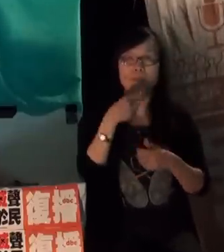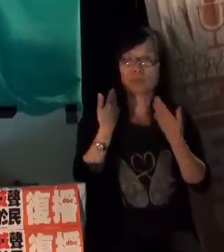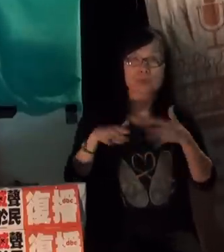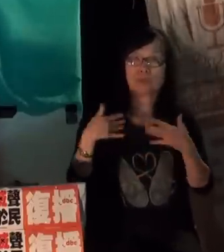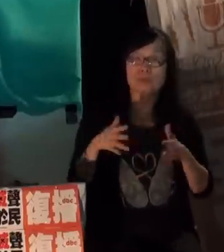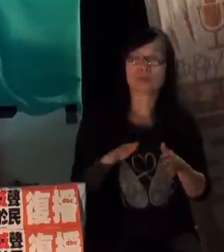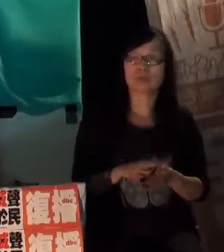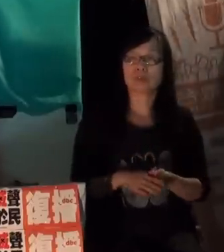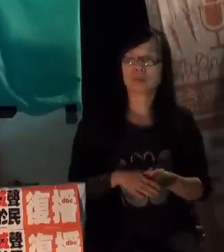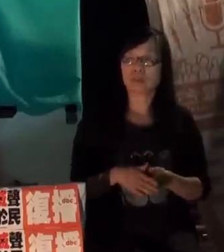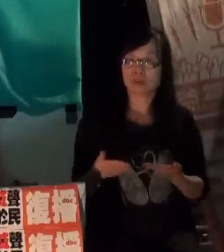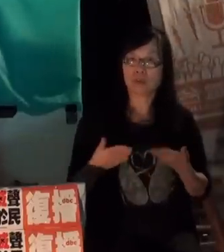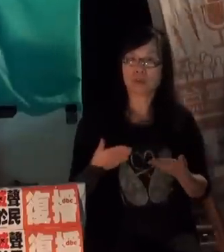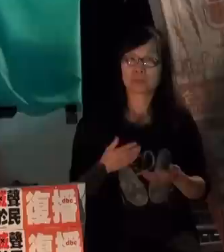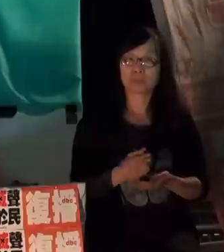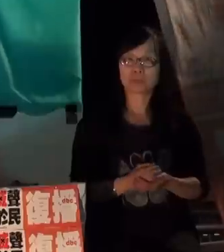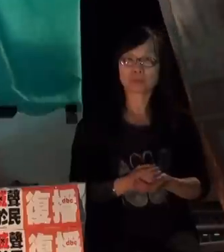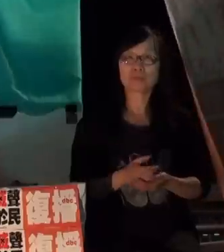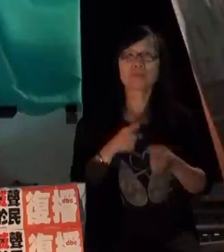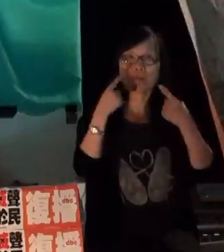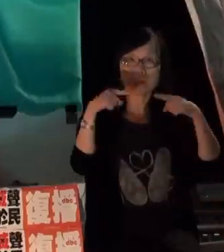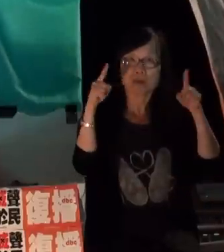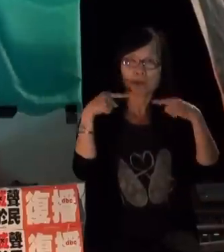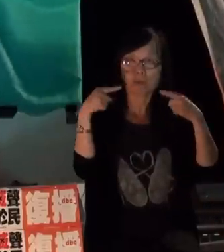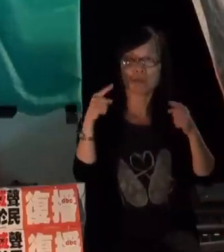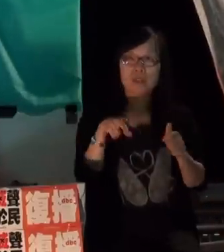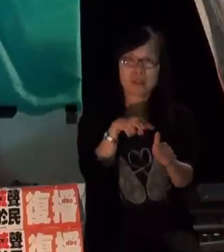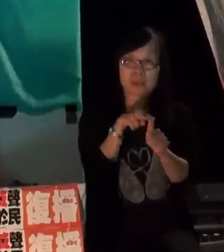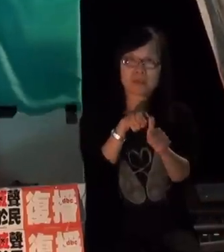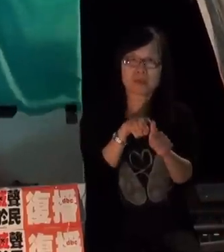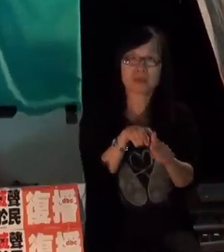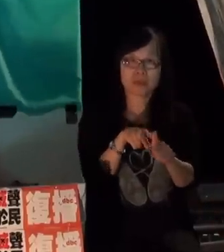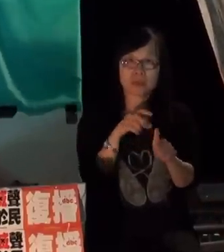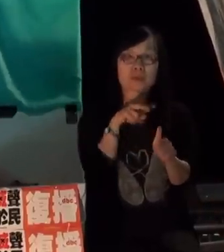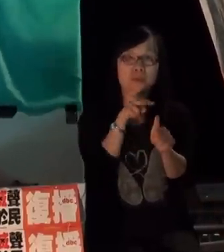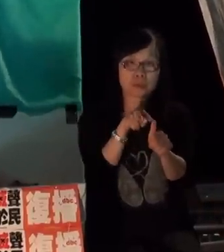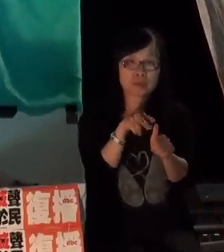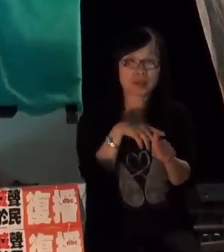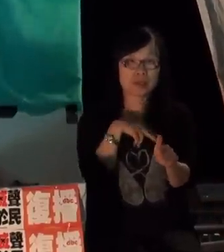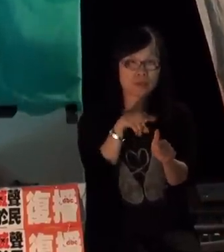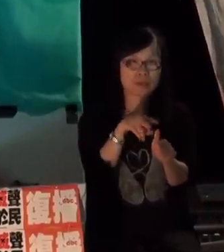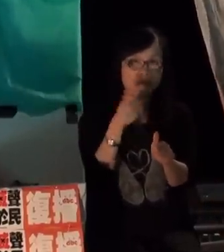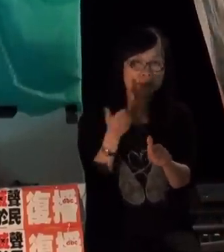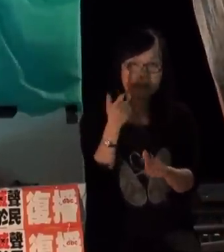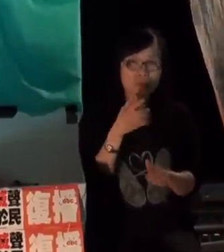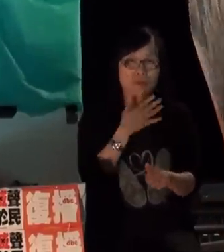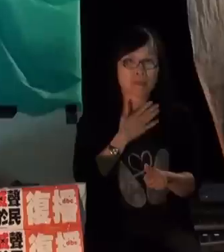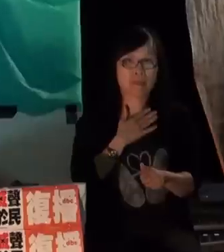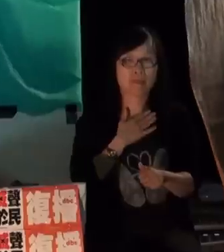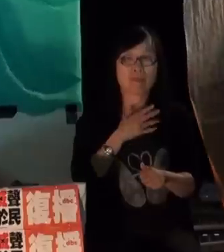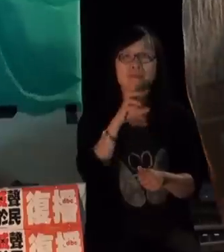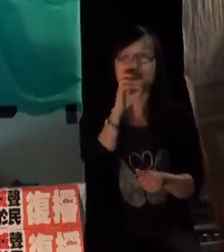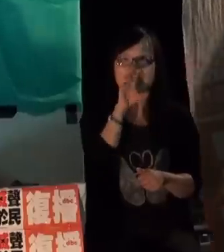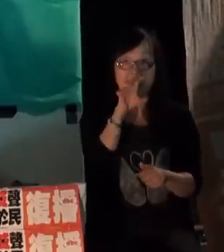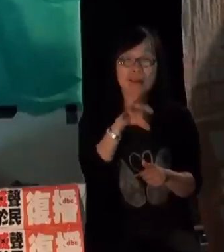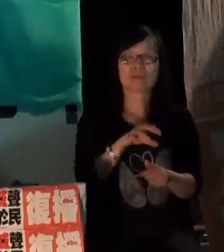咧？ 其實今次都幾玩佢喎，自從播咗音樂之後咧，佢又逼住一定要理，但係佢又唔敢理得太多，又驚你嘈。 第